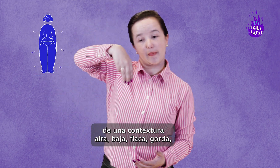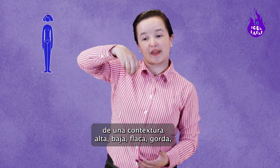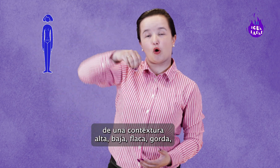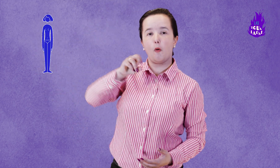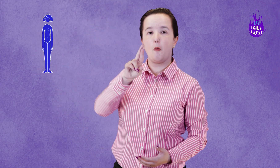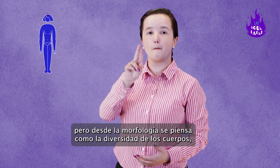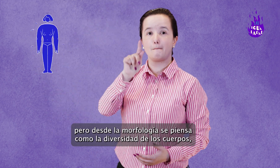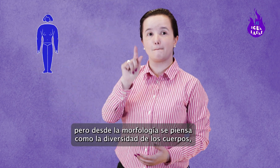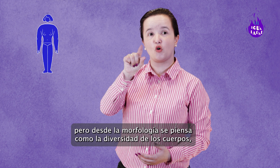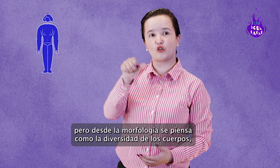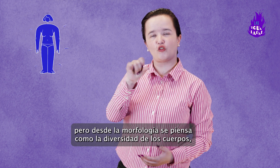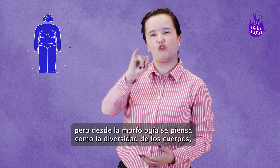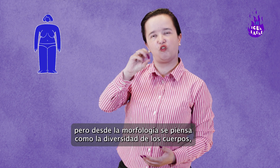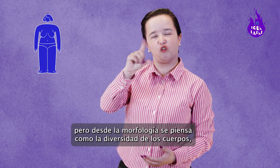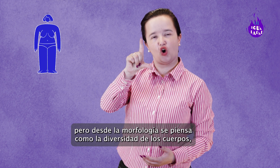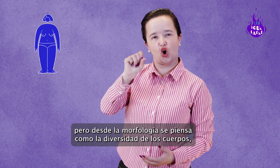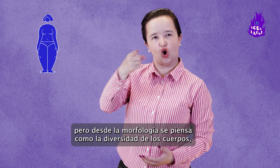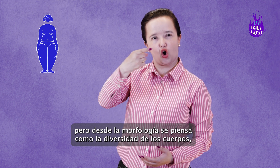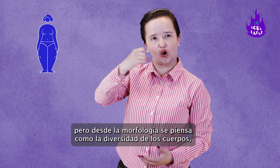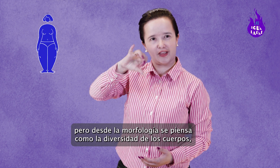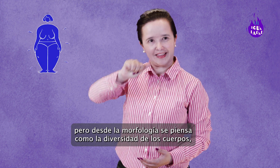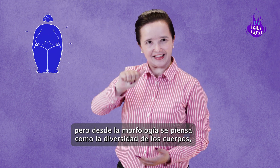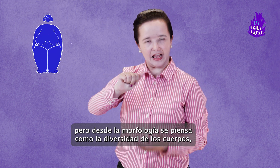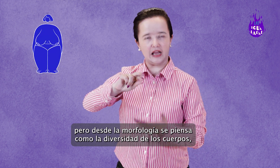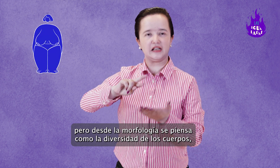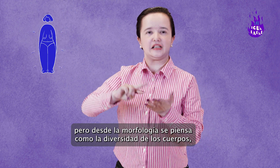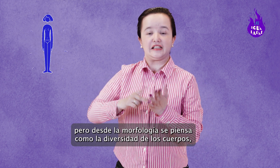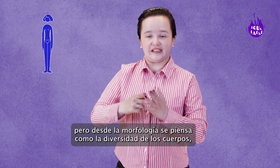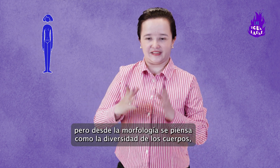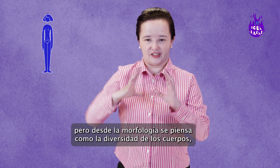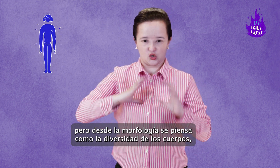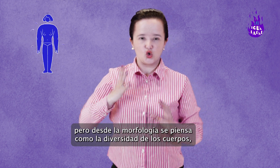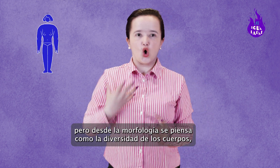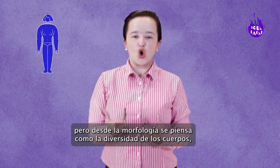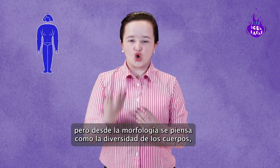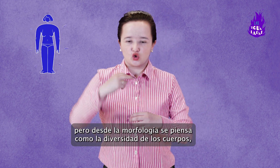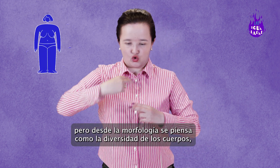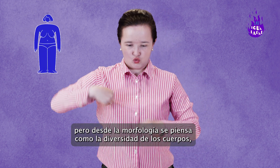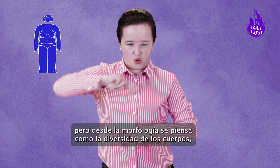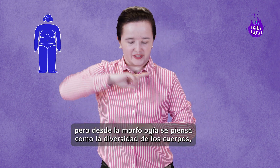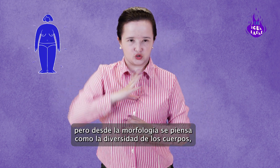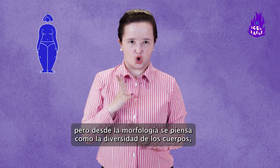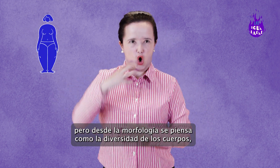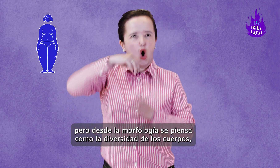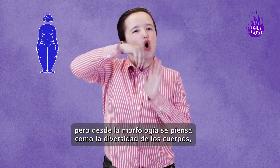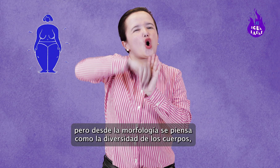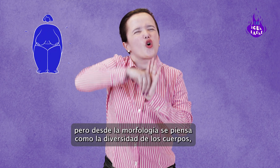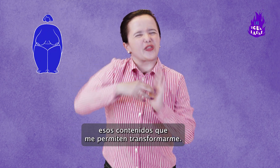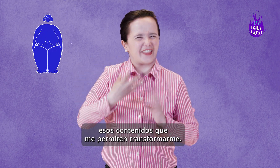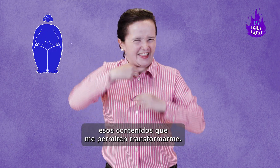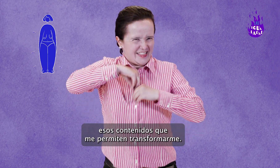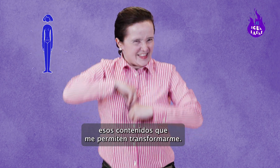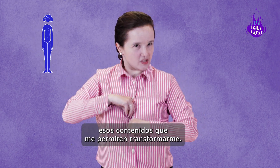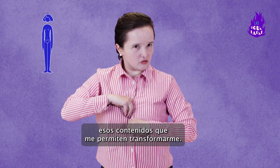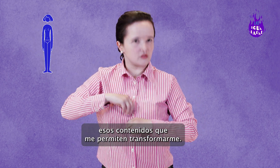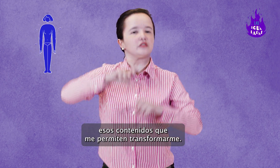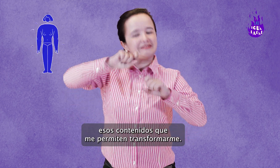gorda, pero desde la morfología se piensa como la diversidad de los cuerpos, esos contenidos que me